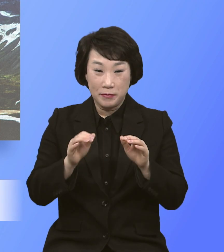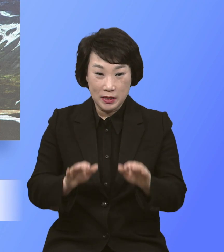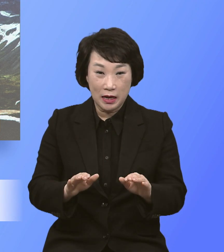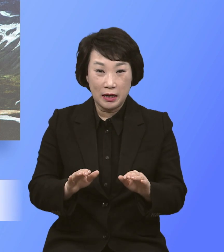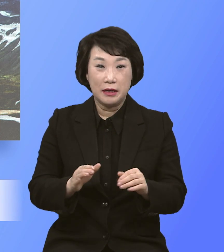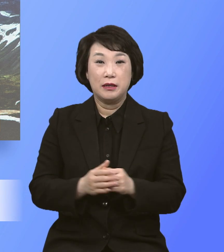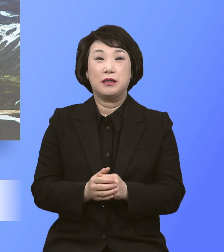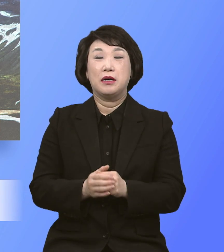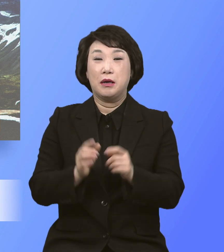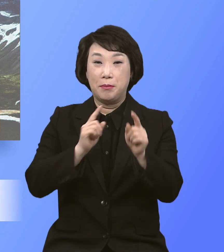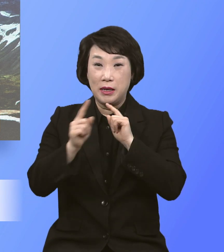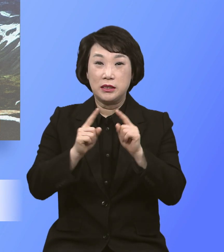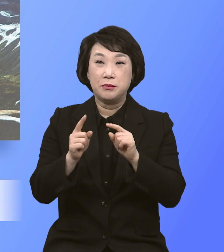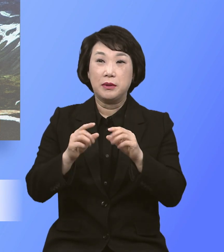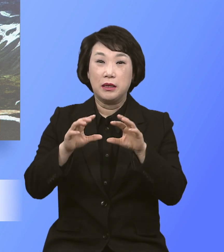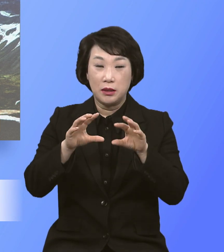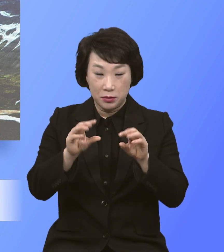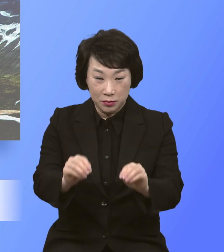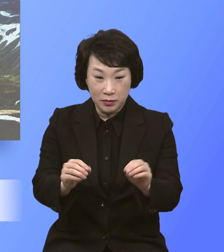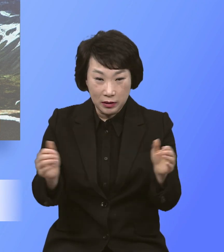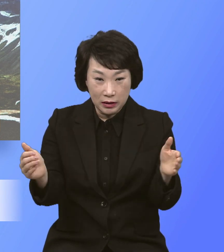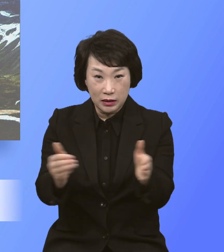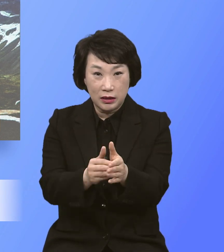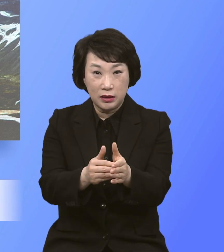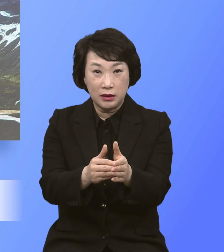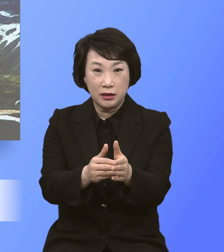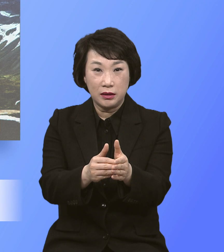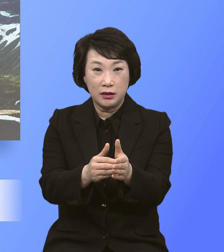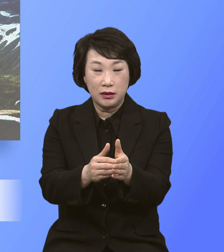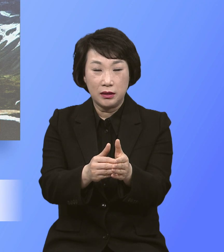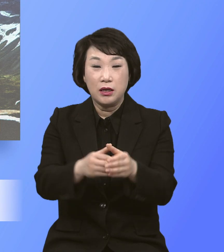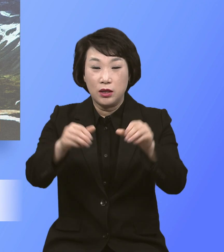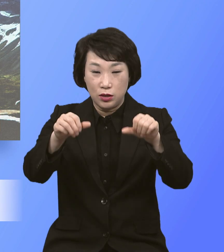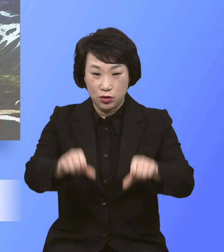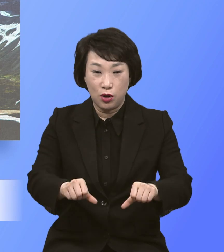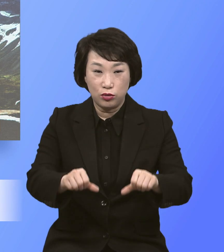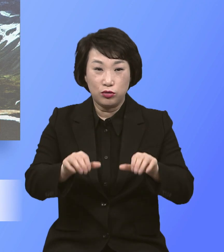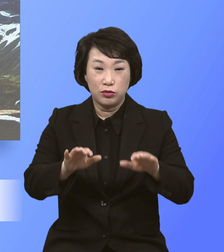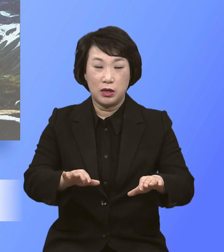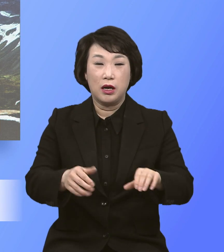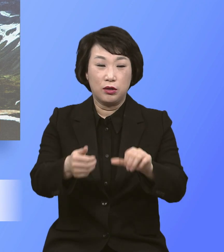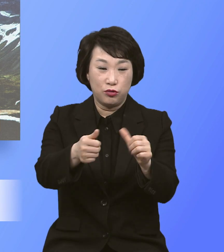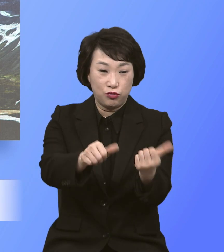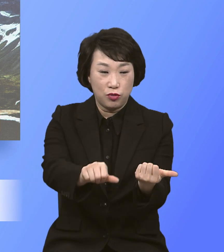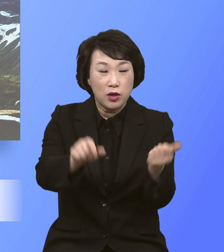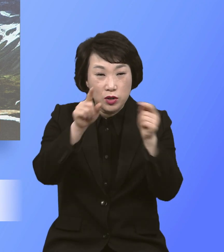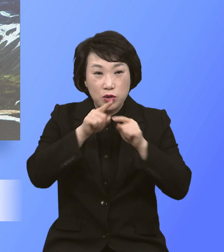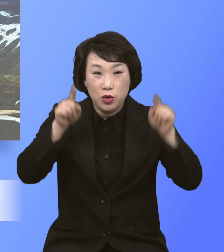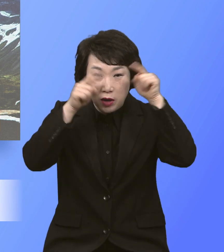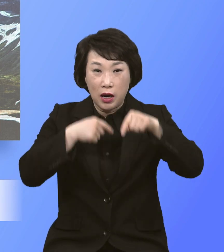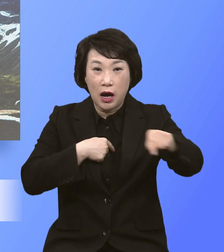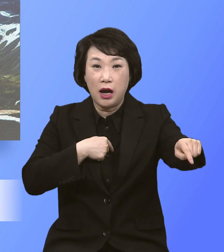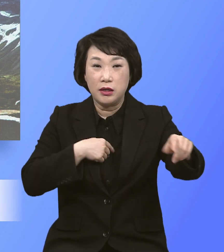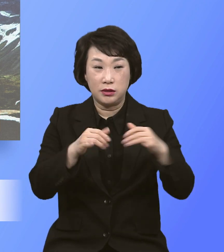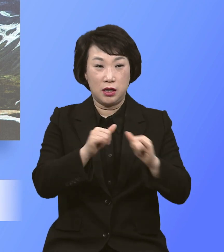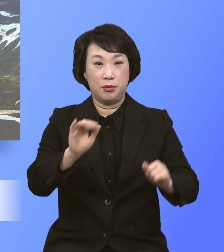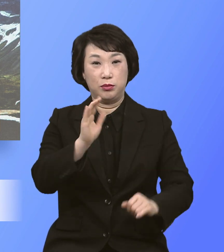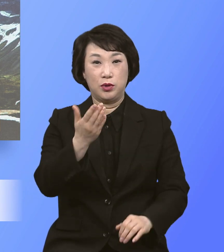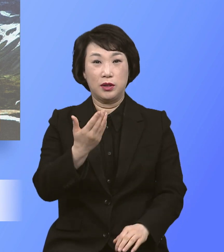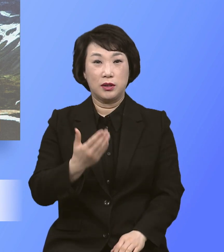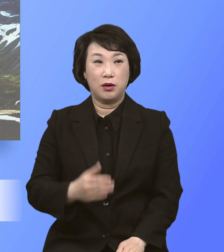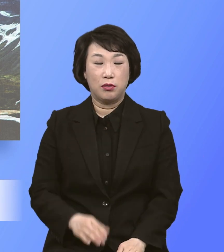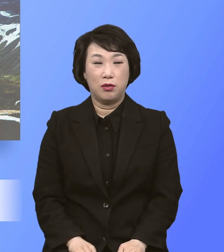말씀이 중단되어 끝나 저주 속에 죽어 지옥 갈 사람이 됐다는